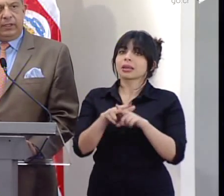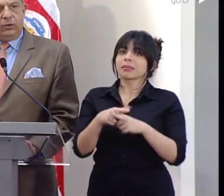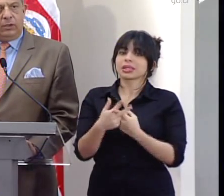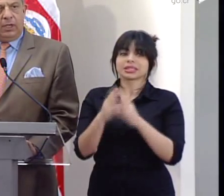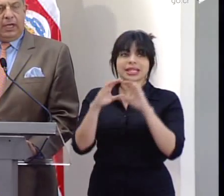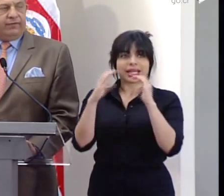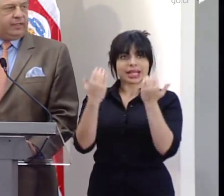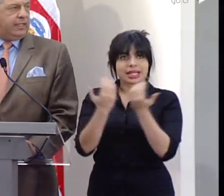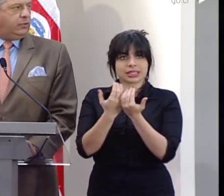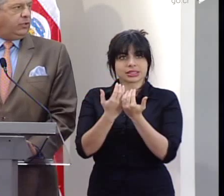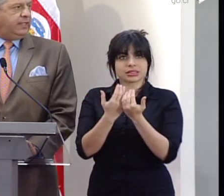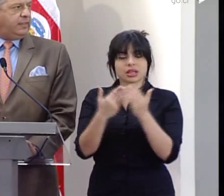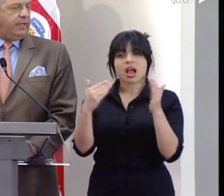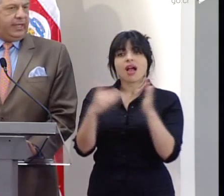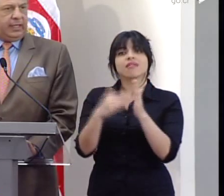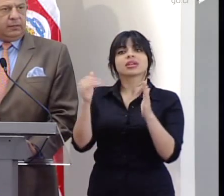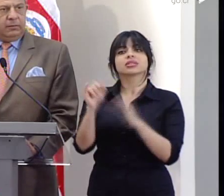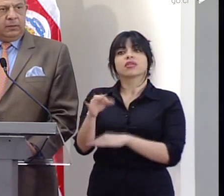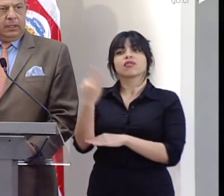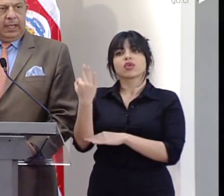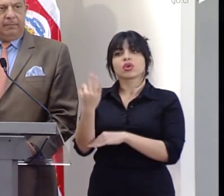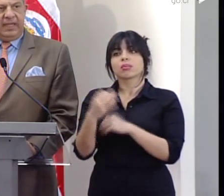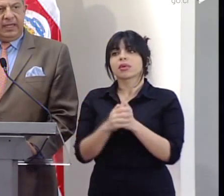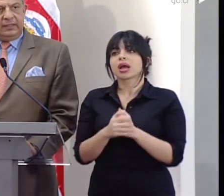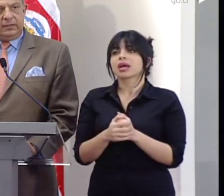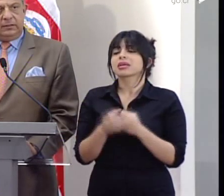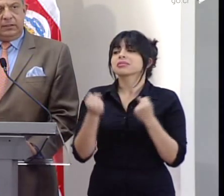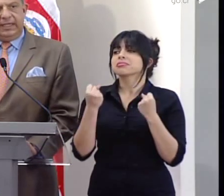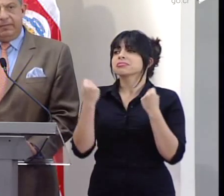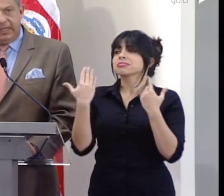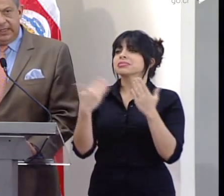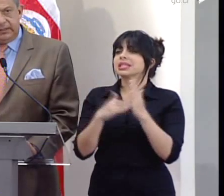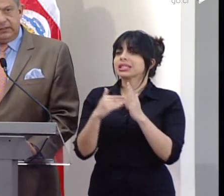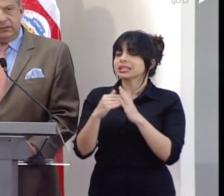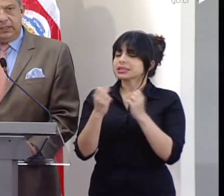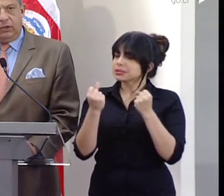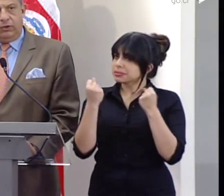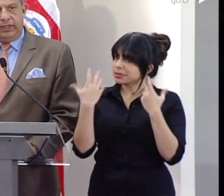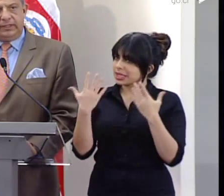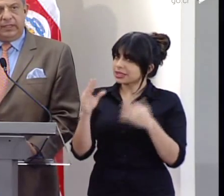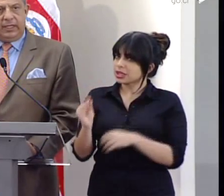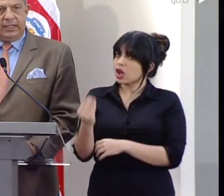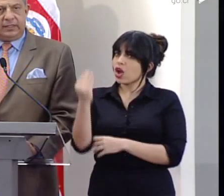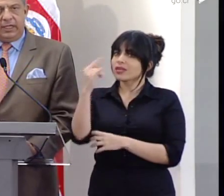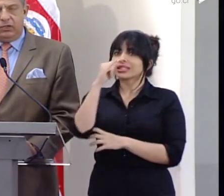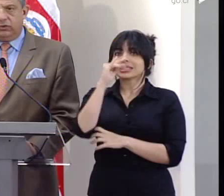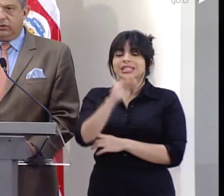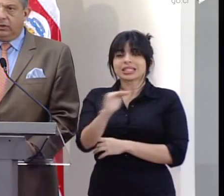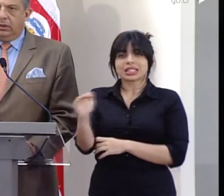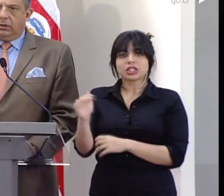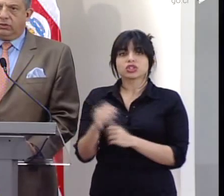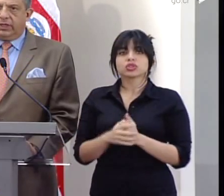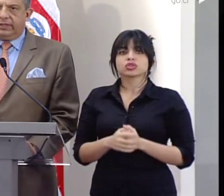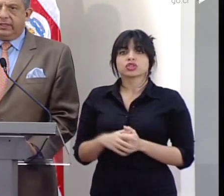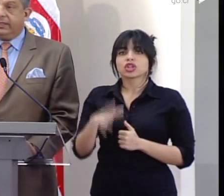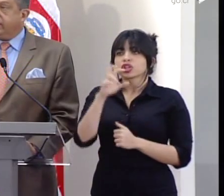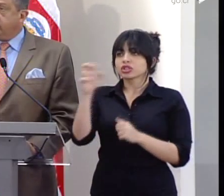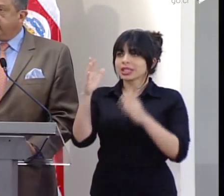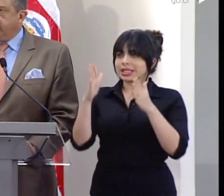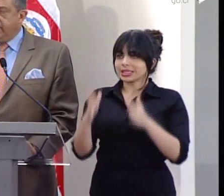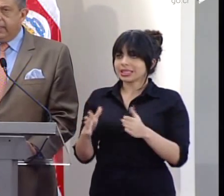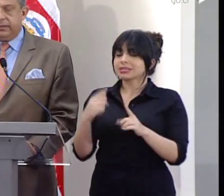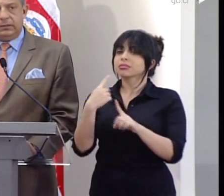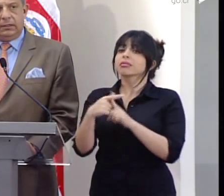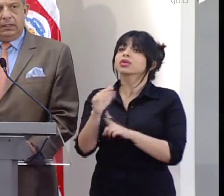curso lectivo, afectando de esa manera a miles y miles de jóvenes y niñas, niños costarricenses y a